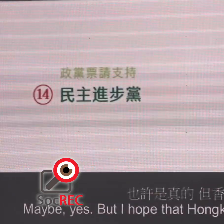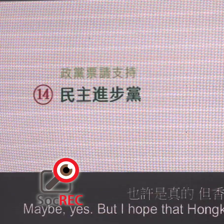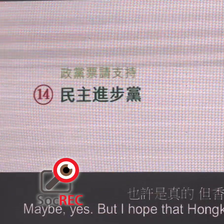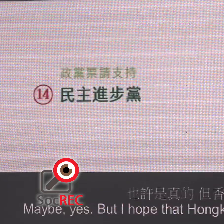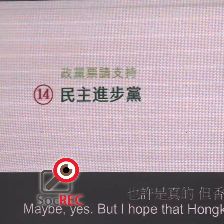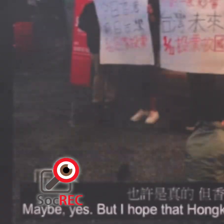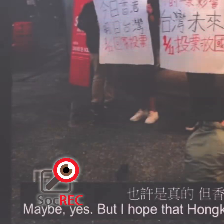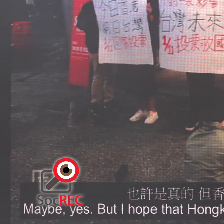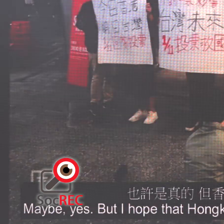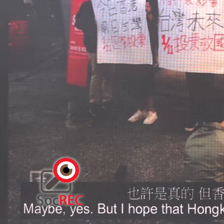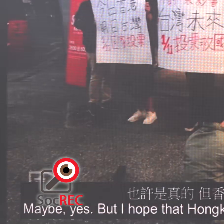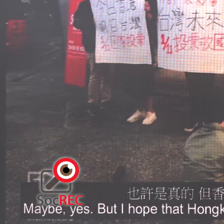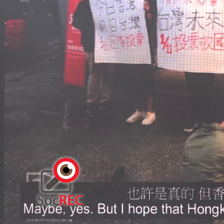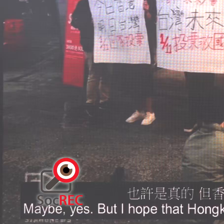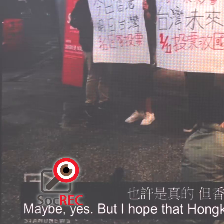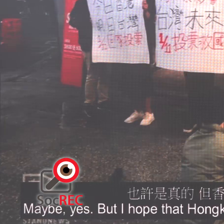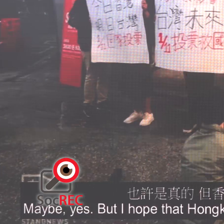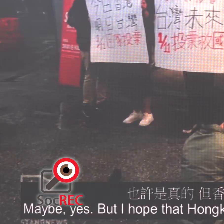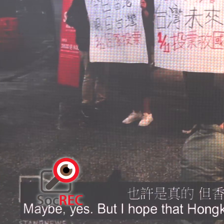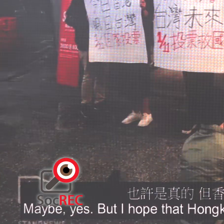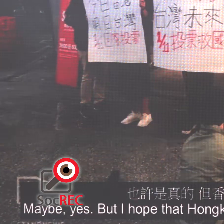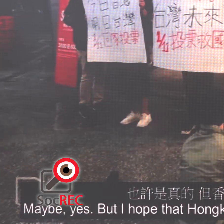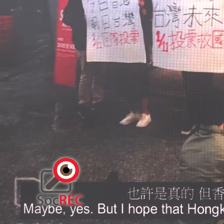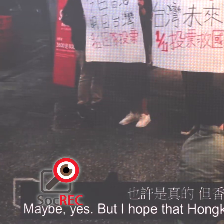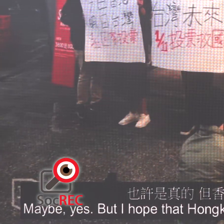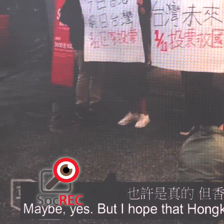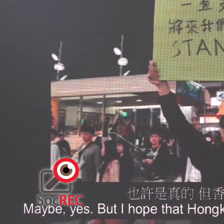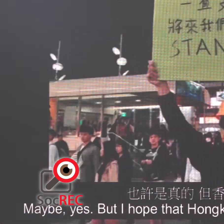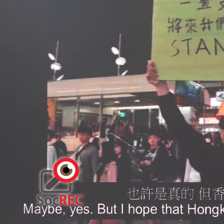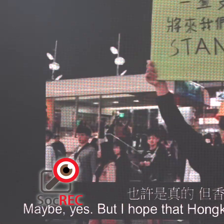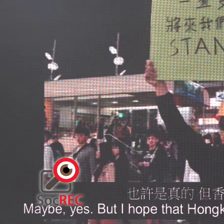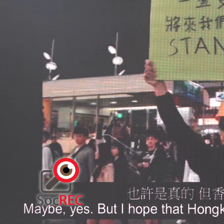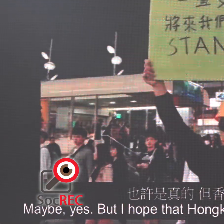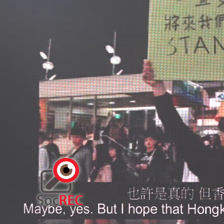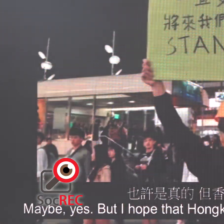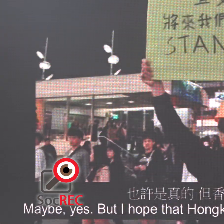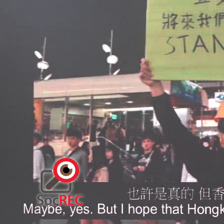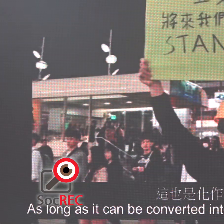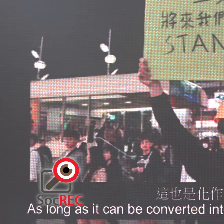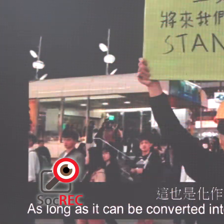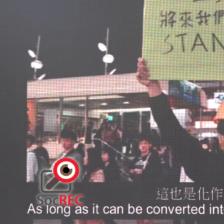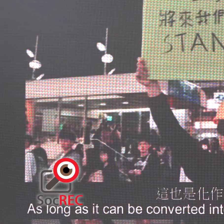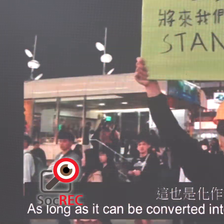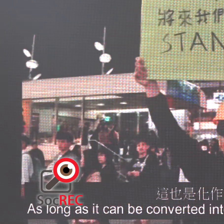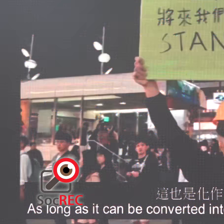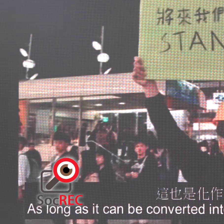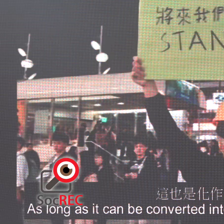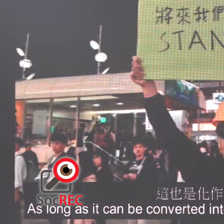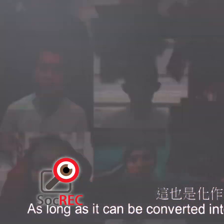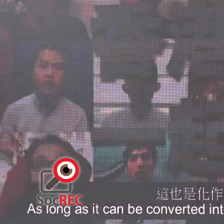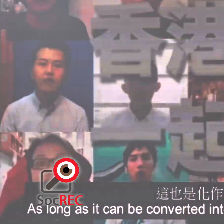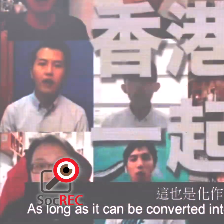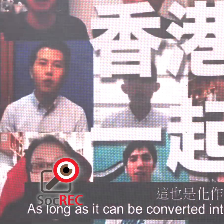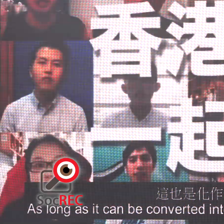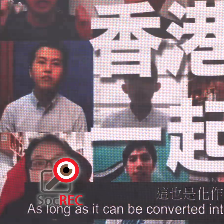的，但是香港人請千萬不要介意，這個都是化作對